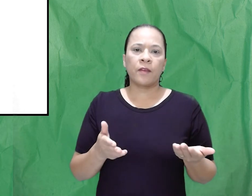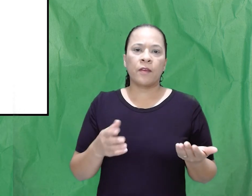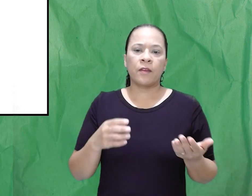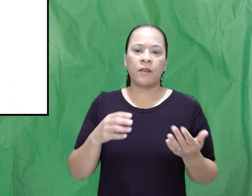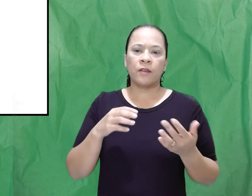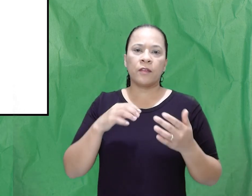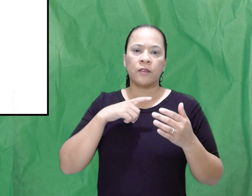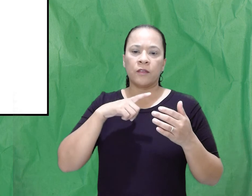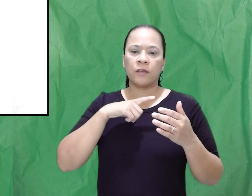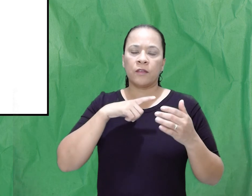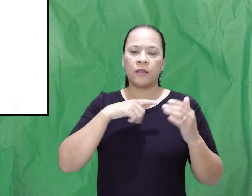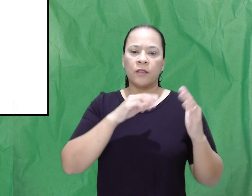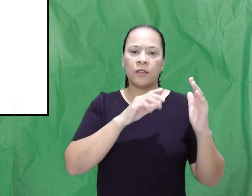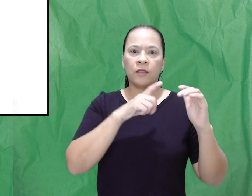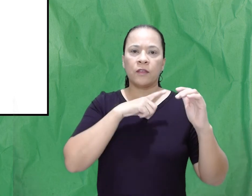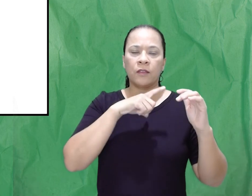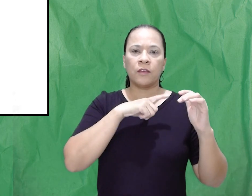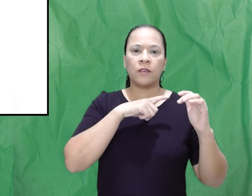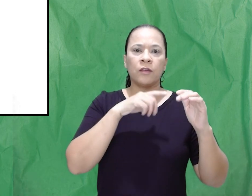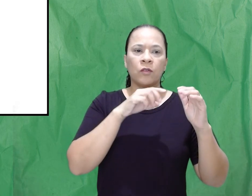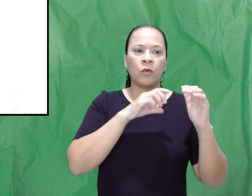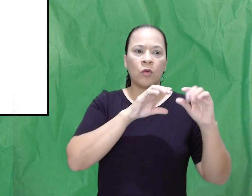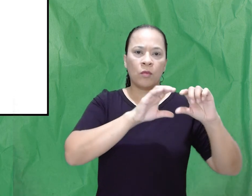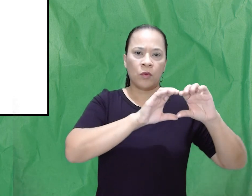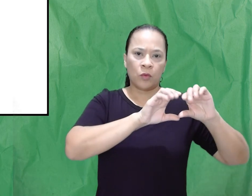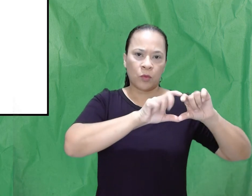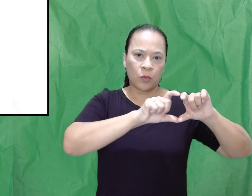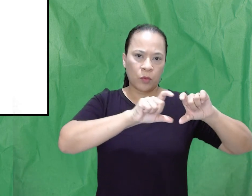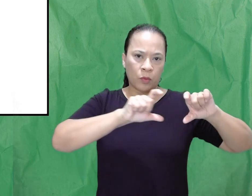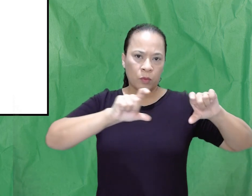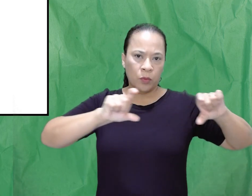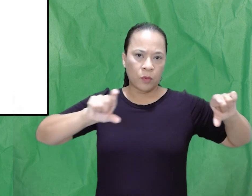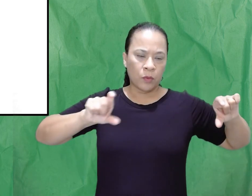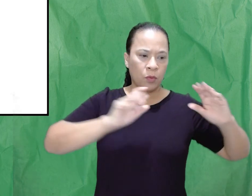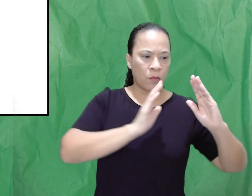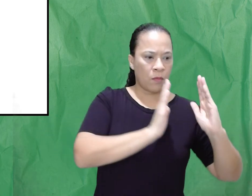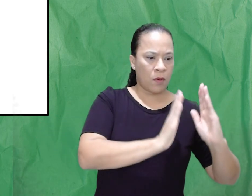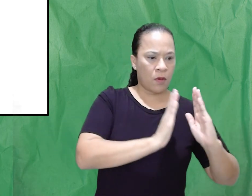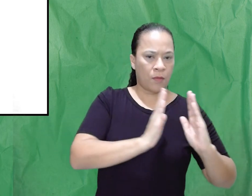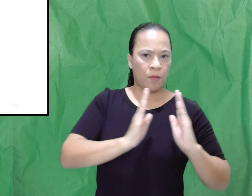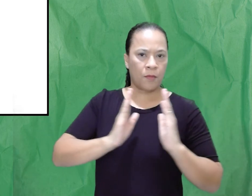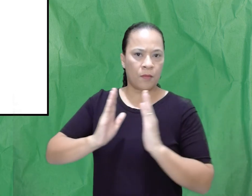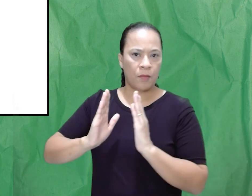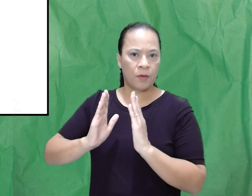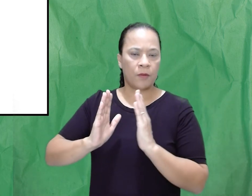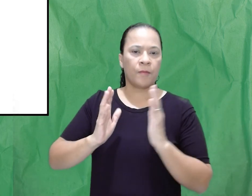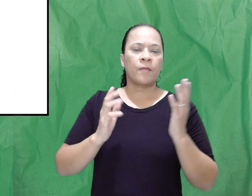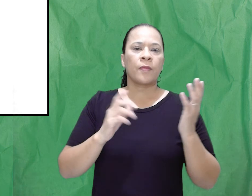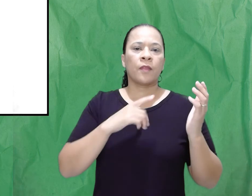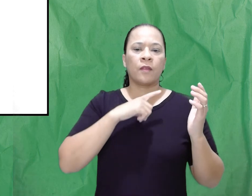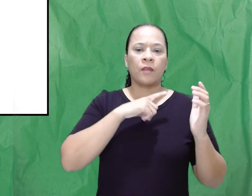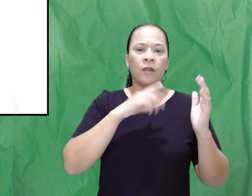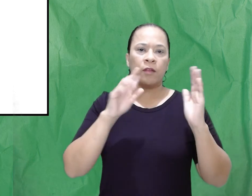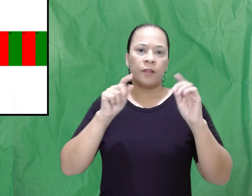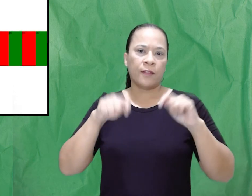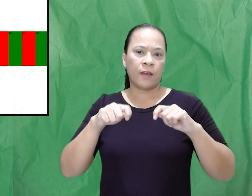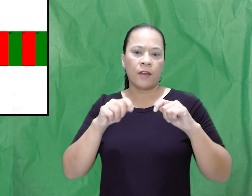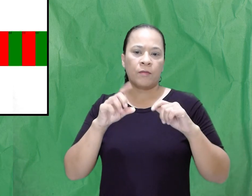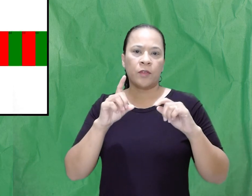aqui é o alinhamento horizontal, estou iniciando no início. Eu posso botar aqui flex end, que eu quero mais para a